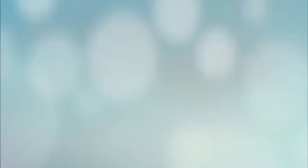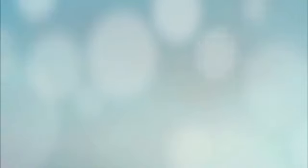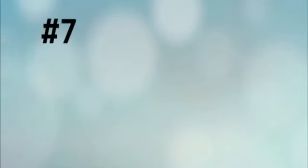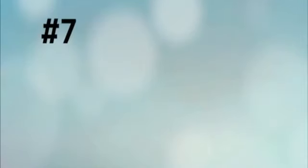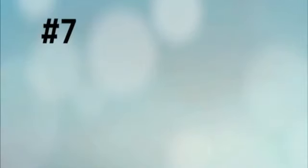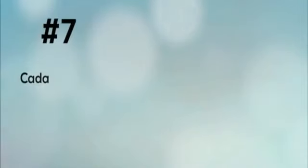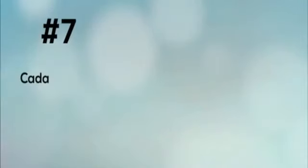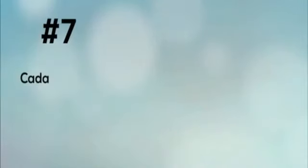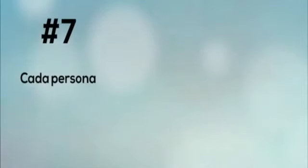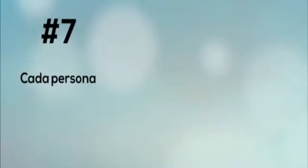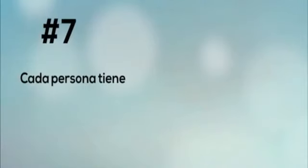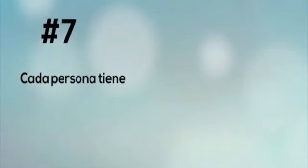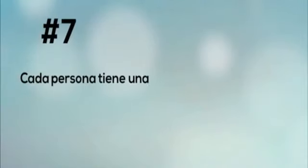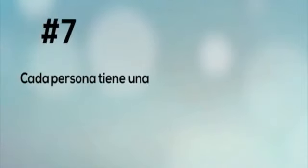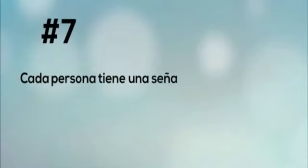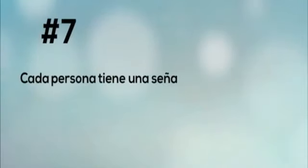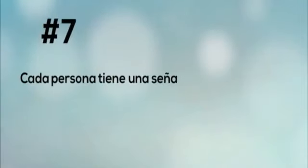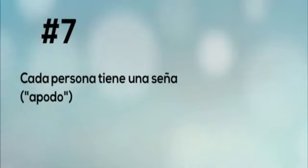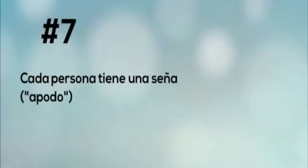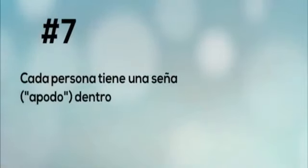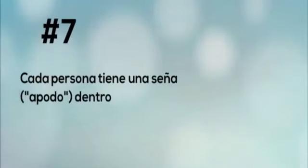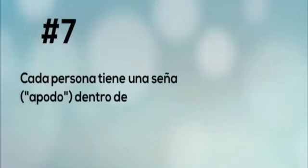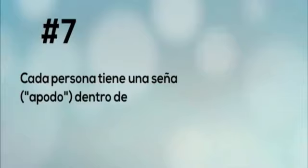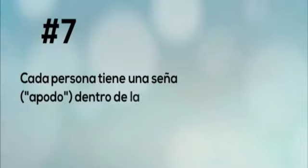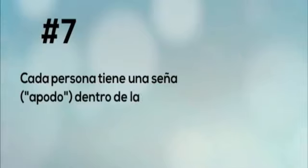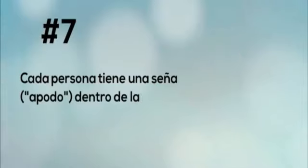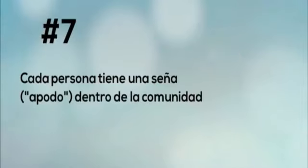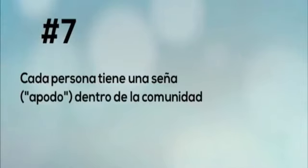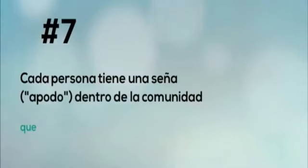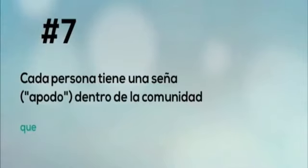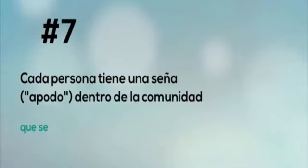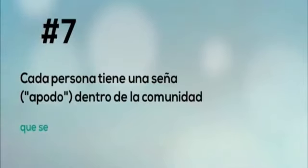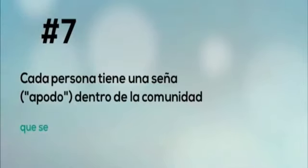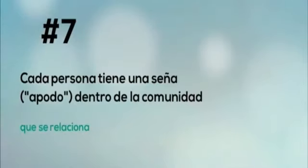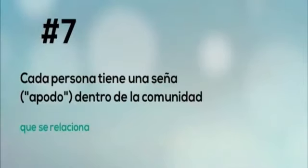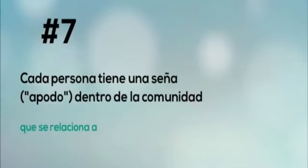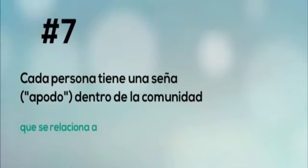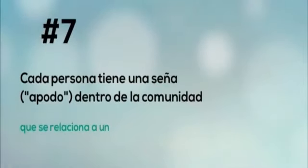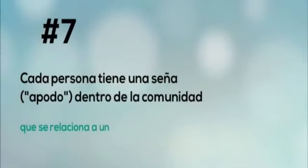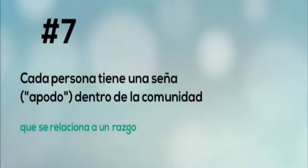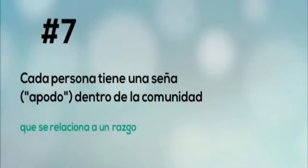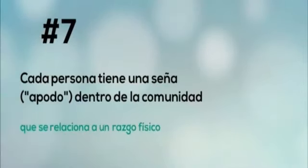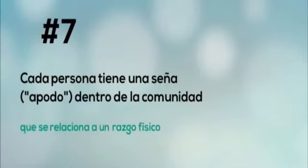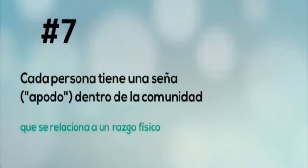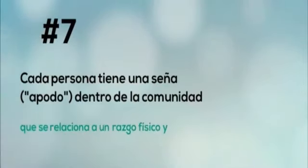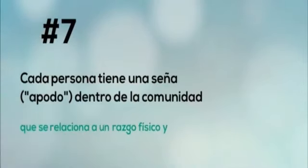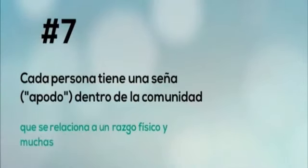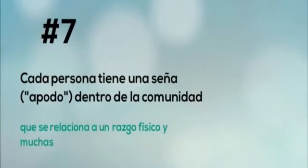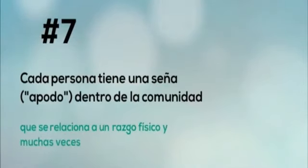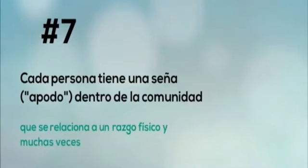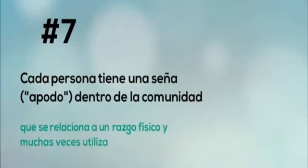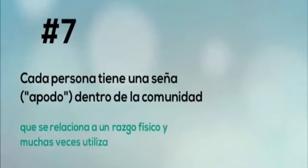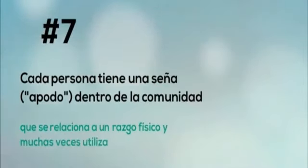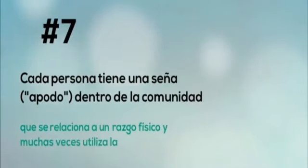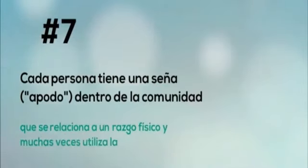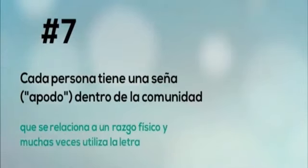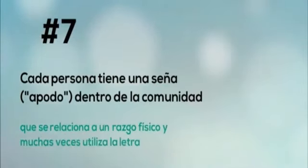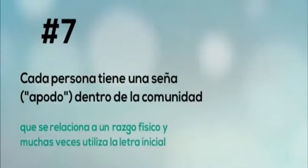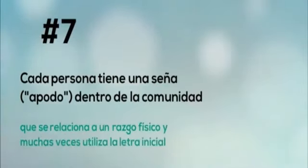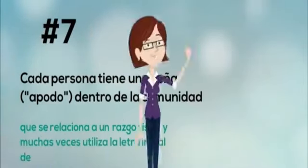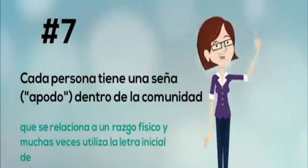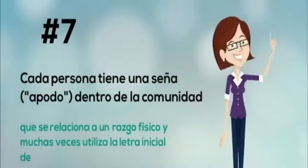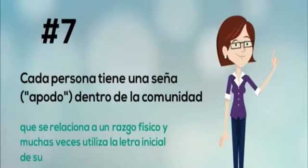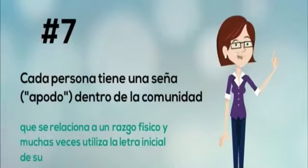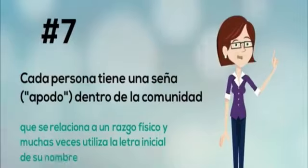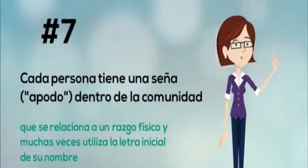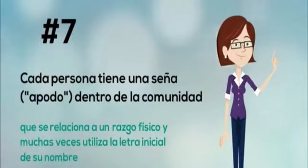coordinación. 7. Cada persona tiene una seña dentro de la comunidad que se relaciona a un rasgo físico y muchas